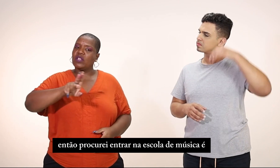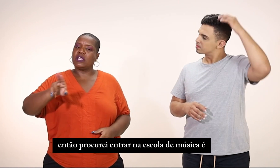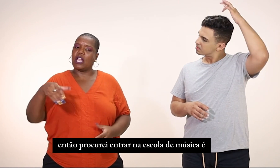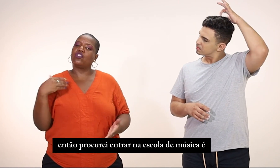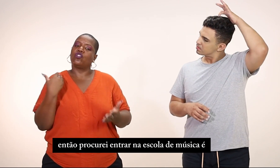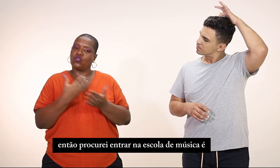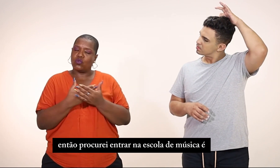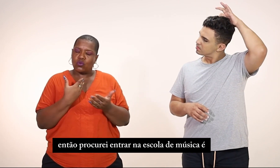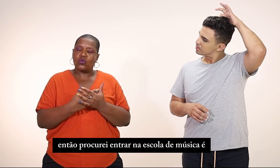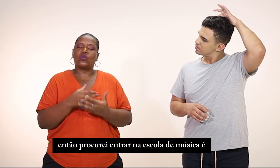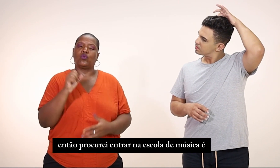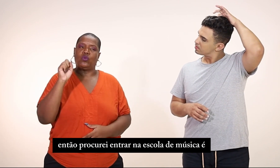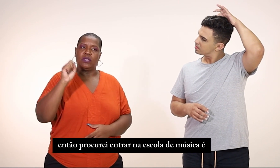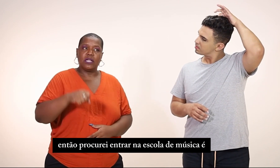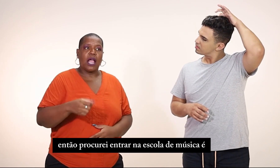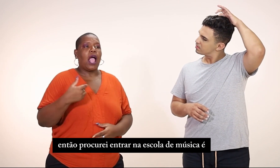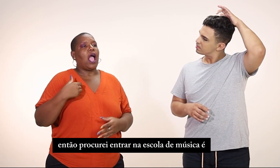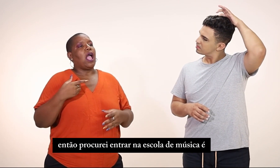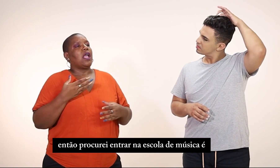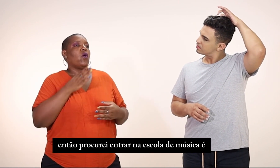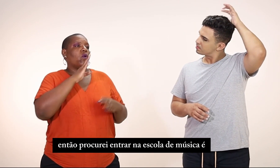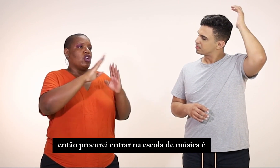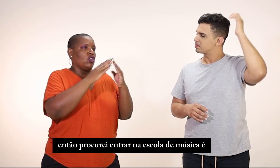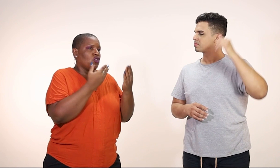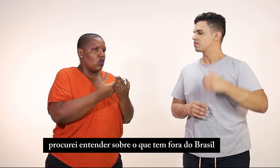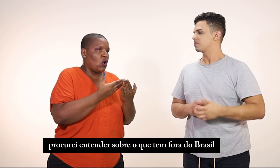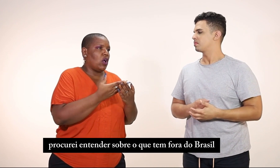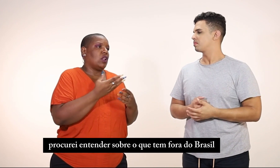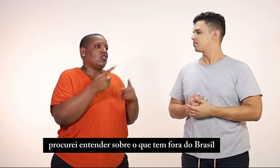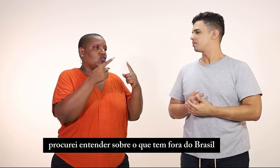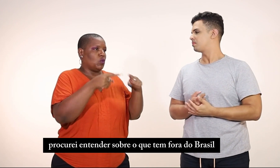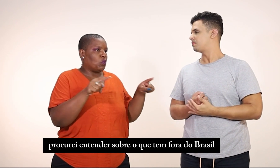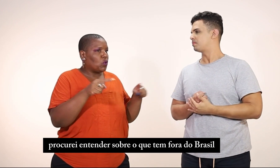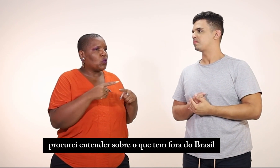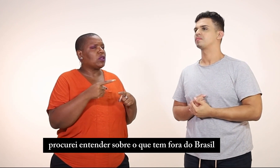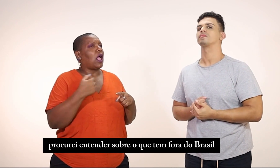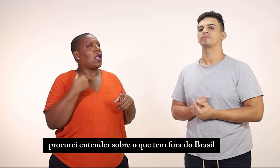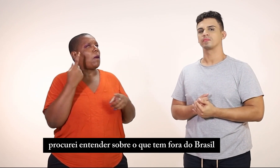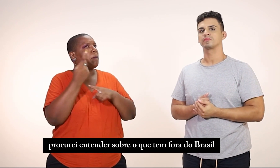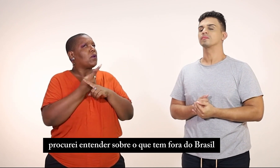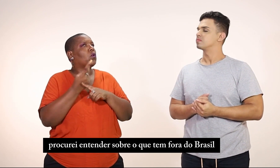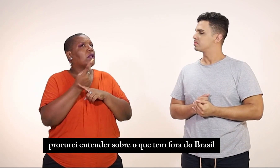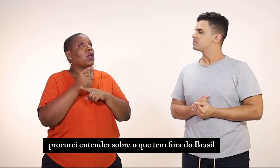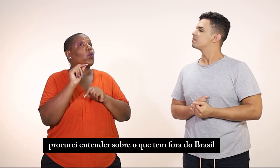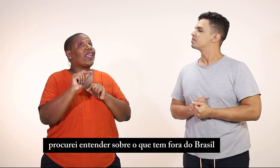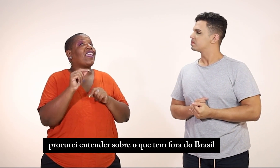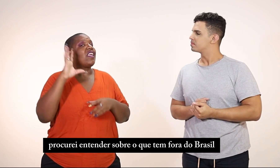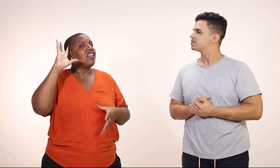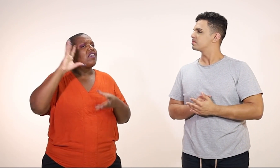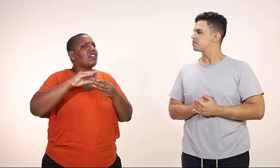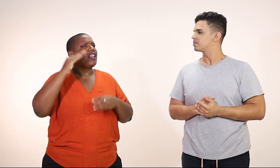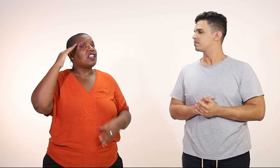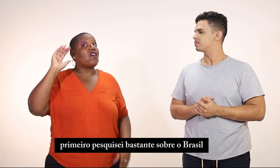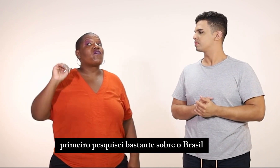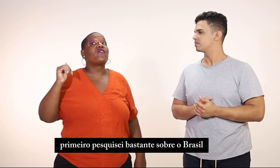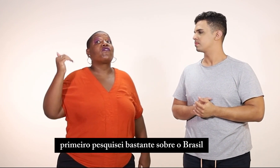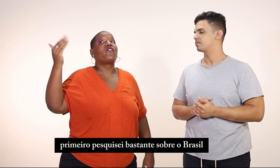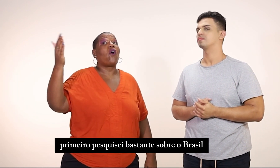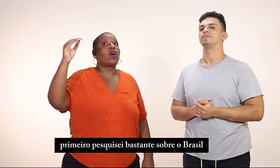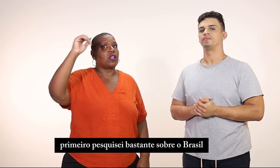Então, procurei entrar na escola de música, procurei entender sobre o que tem fora do Brasil. Primeiro, pesquisei